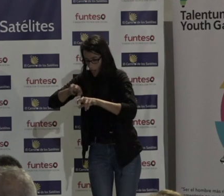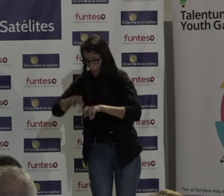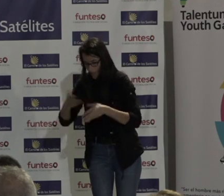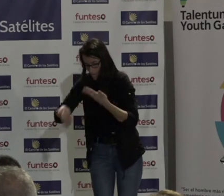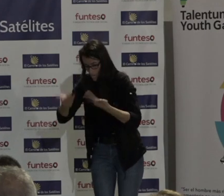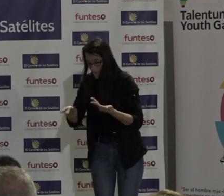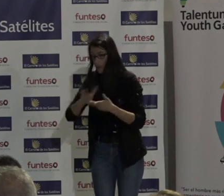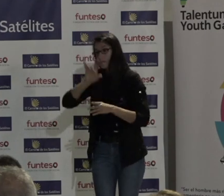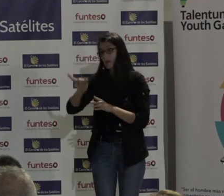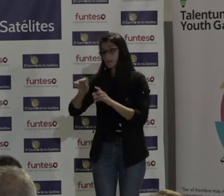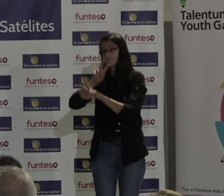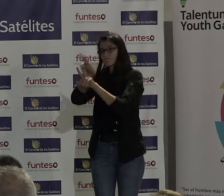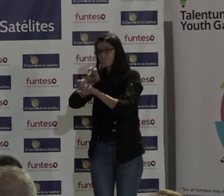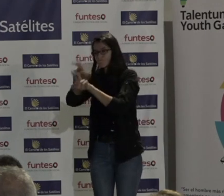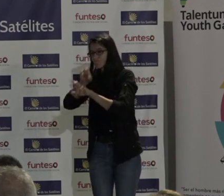y trabajando las vides.